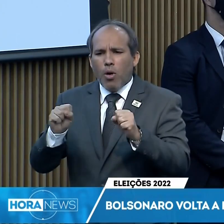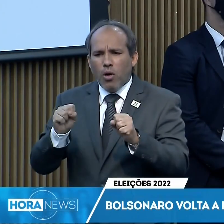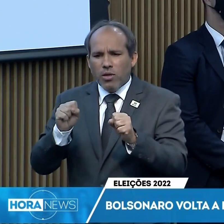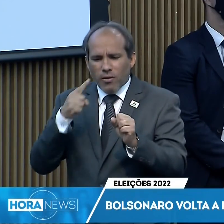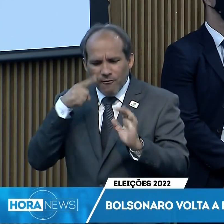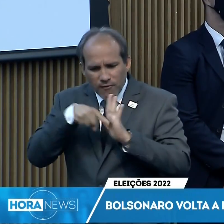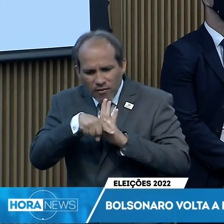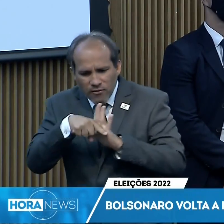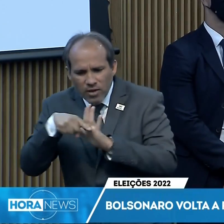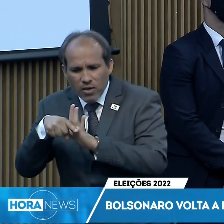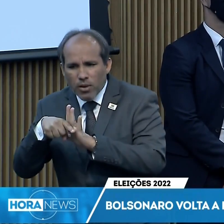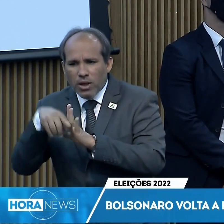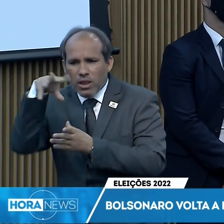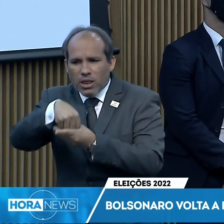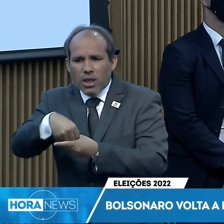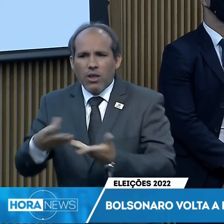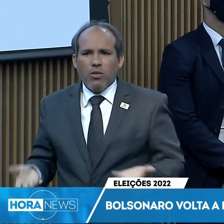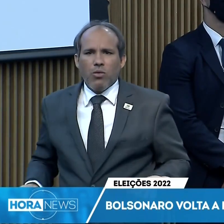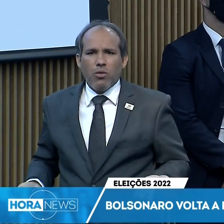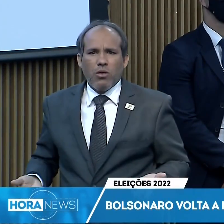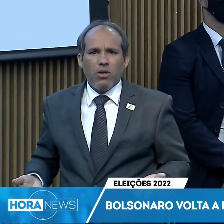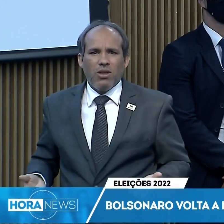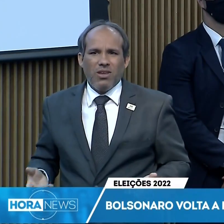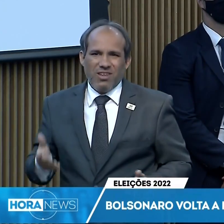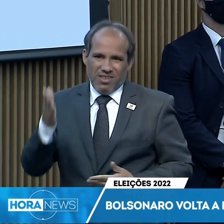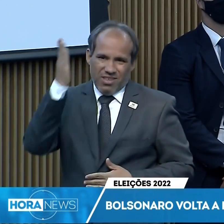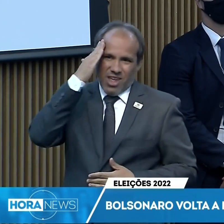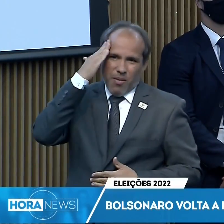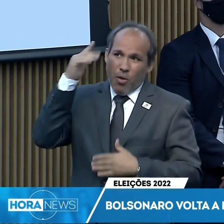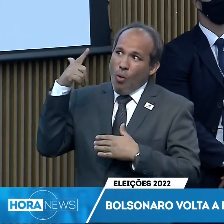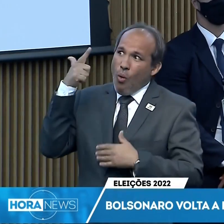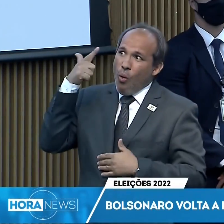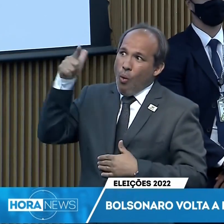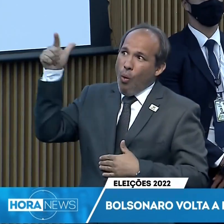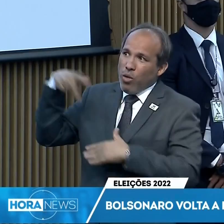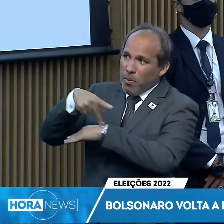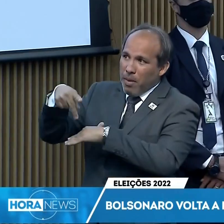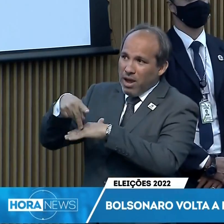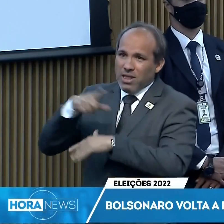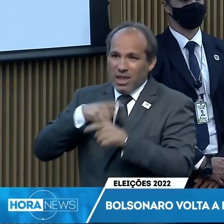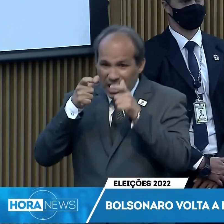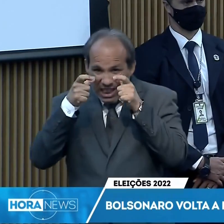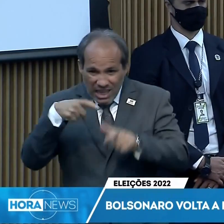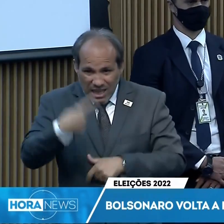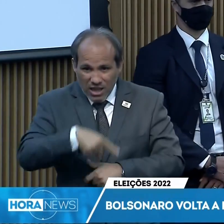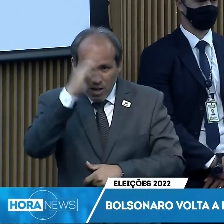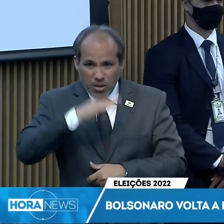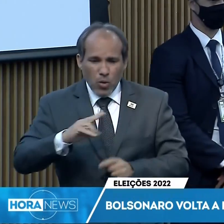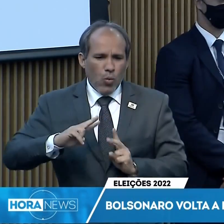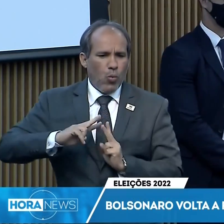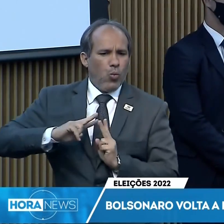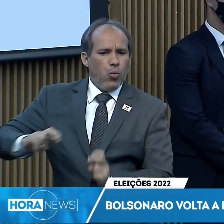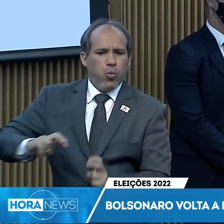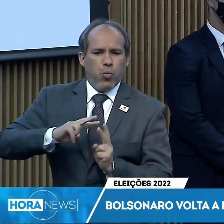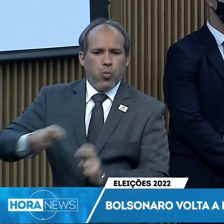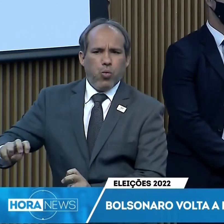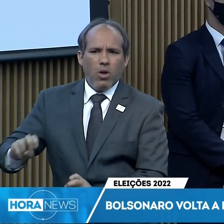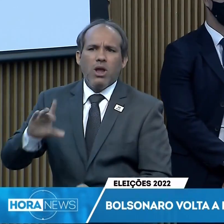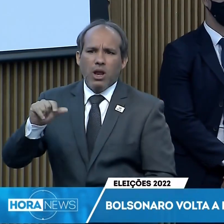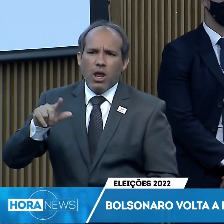auditadas. Alguém tem dúvida que outros países têm interesse no Brasil, nessa grande fazenda?